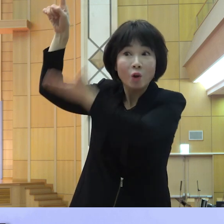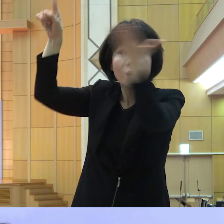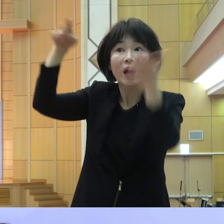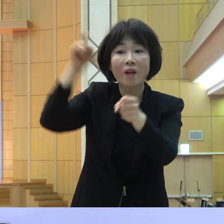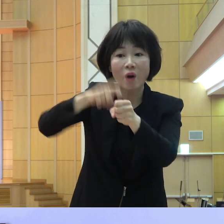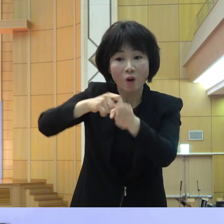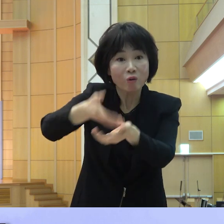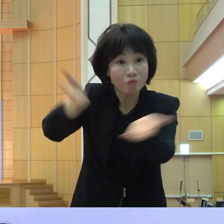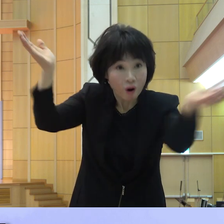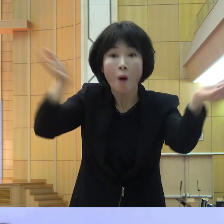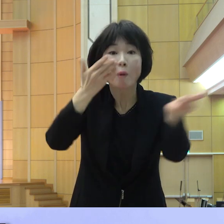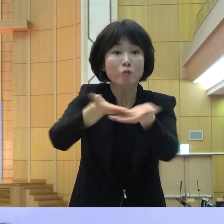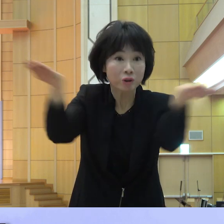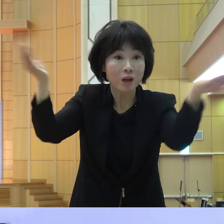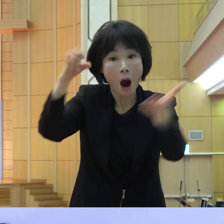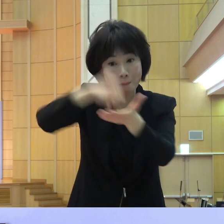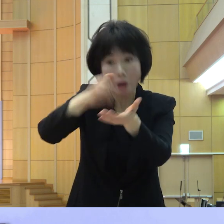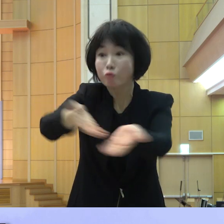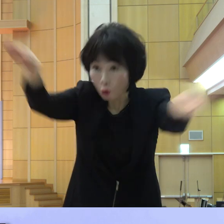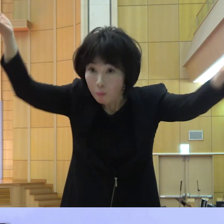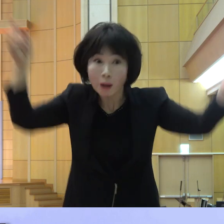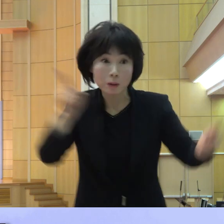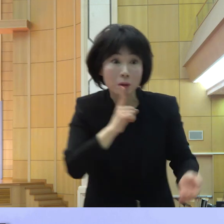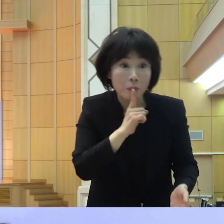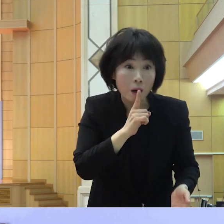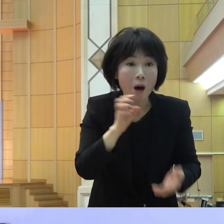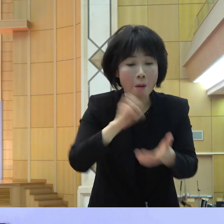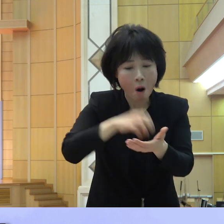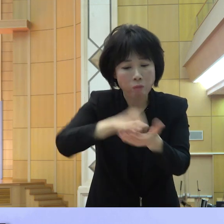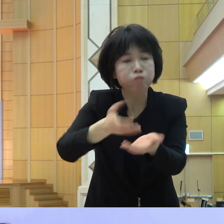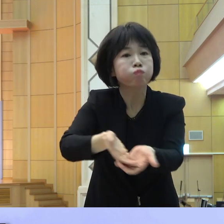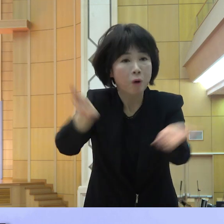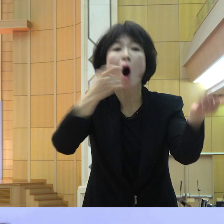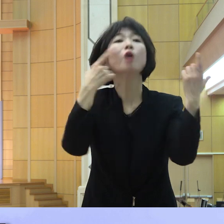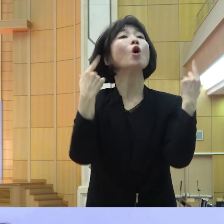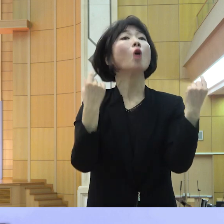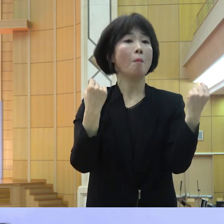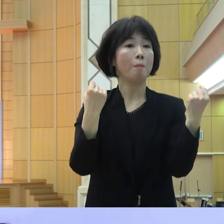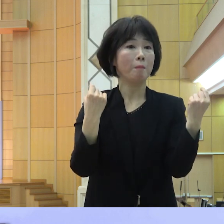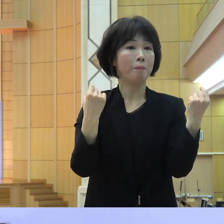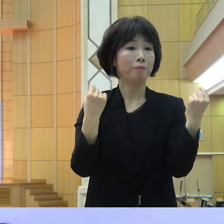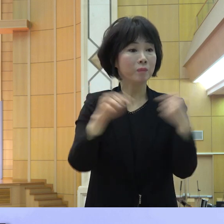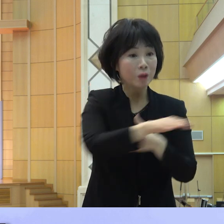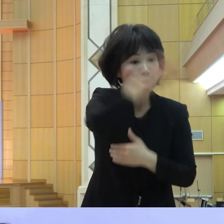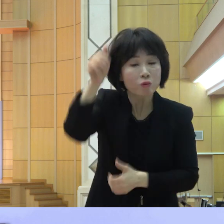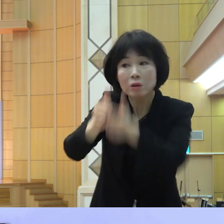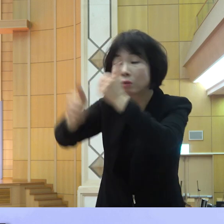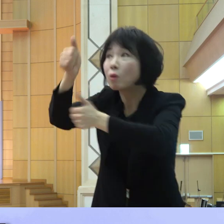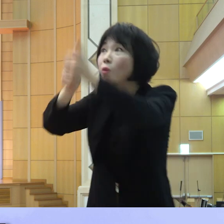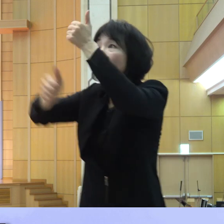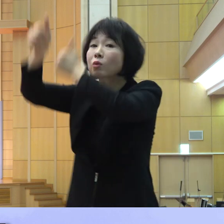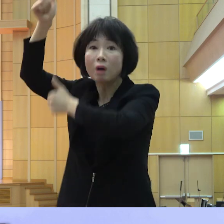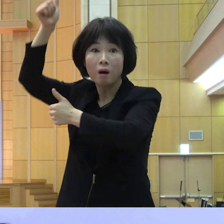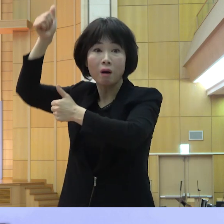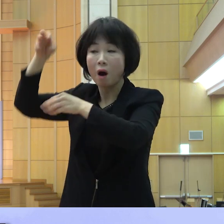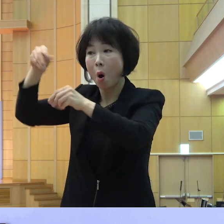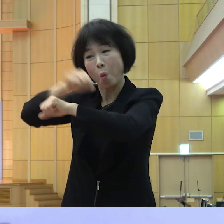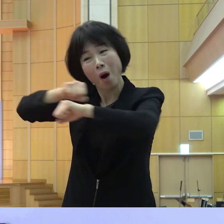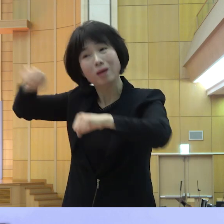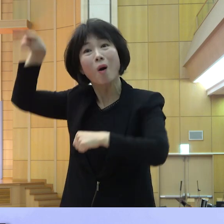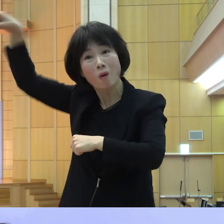함과 같이, 만나, 조금 전에 만나 얘기했죠. 만나를 먹였었던 것처럼 우리 조상들은 광야에서 만나를